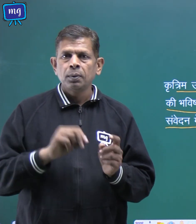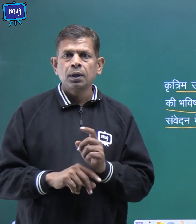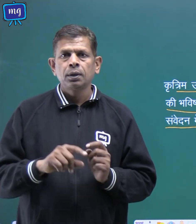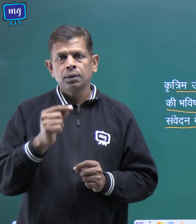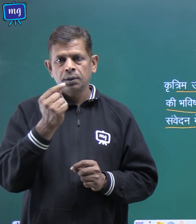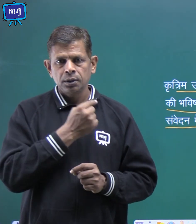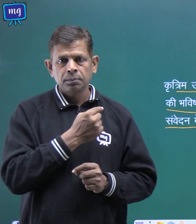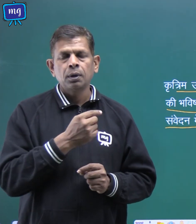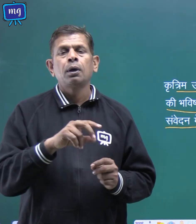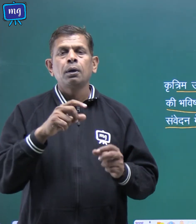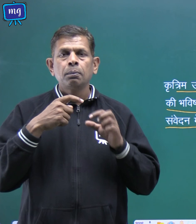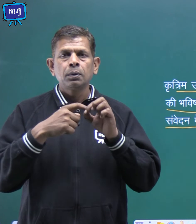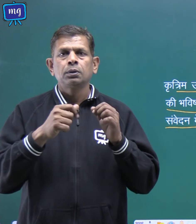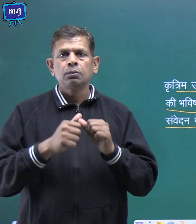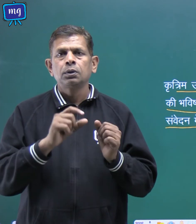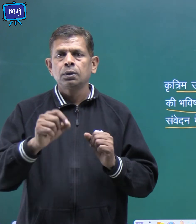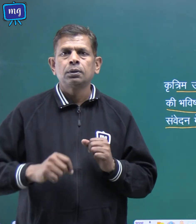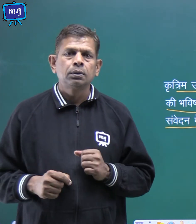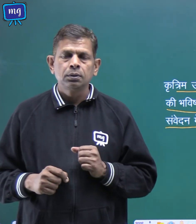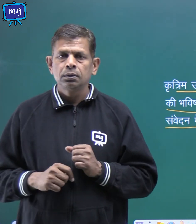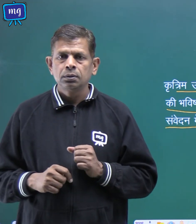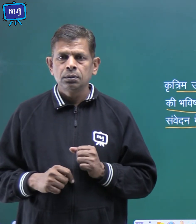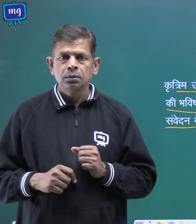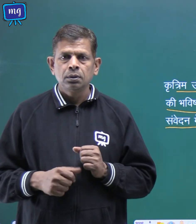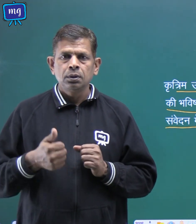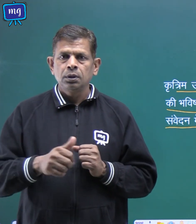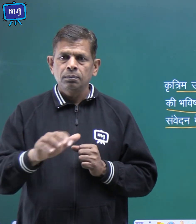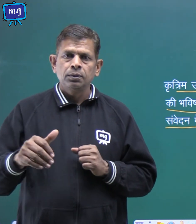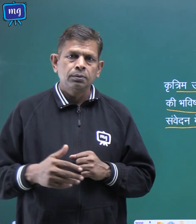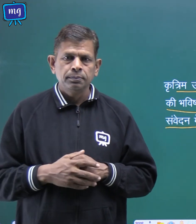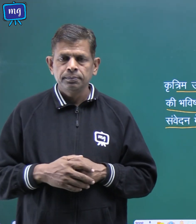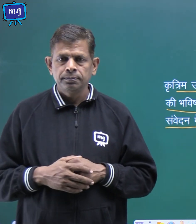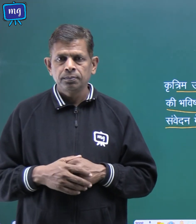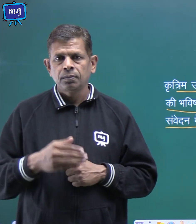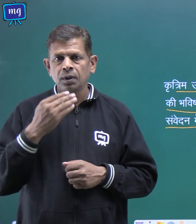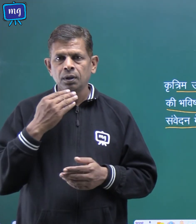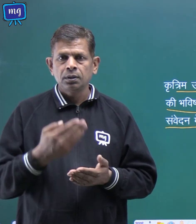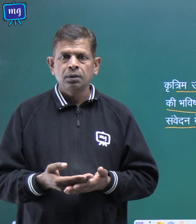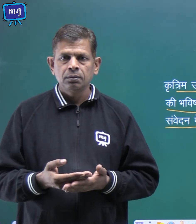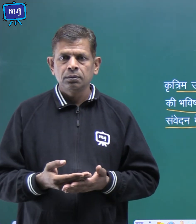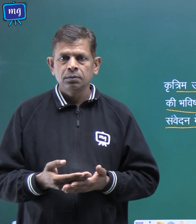इसके प्रश्नोत्तर करेंगे। ठीक है बच्चों, धन्यवाद।